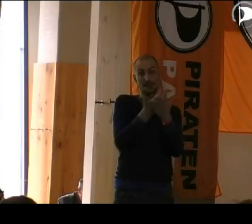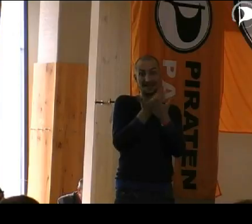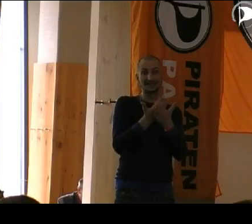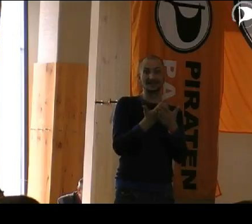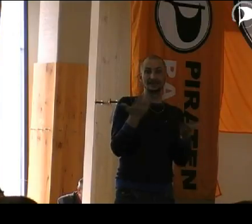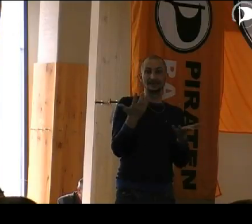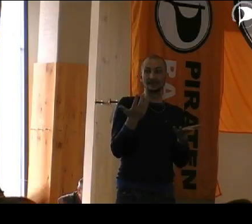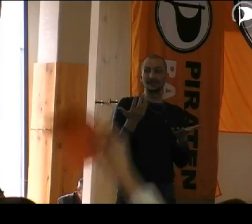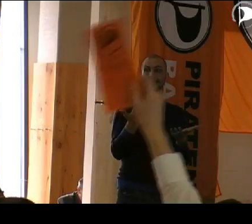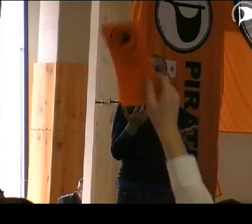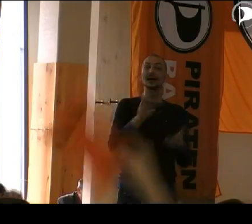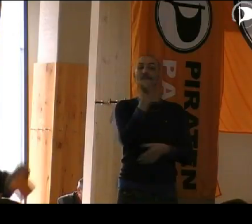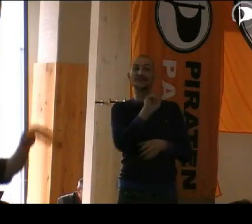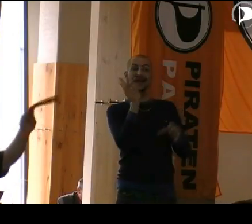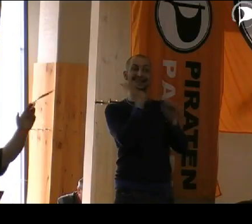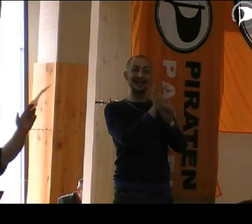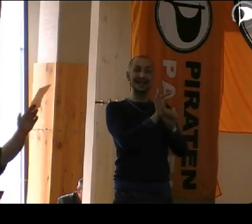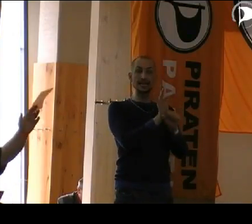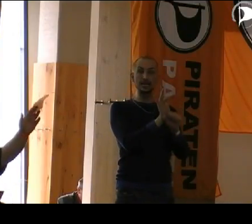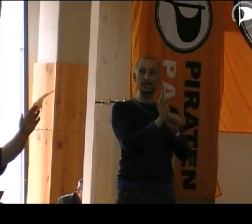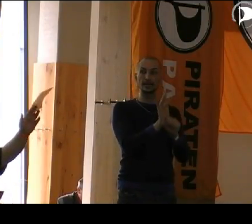wer würde der gegenstimme